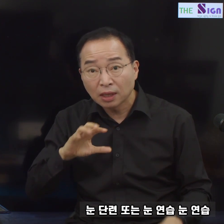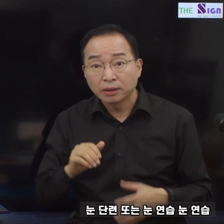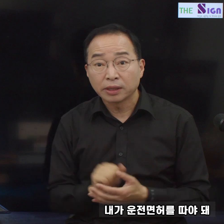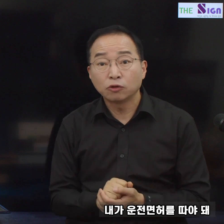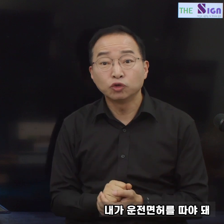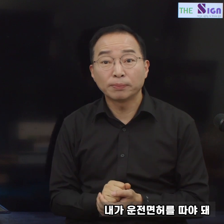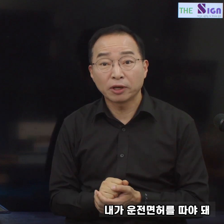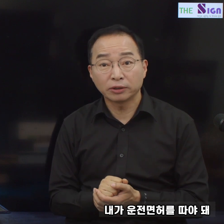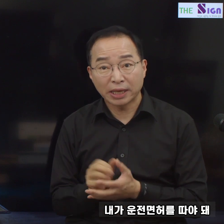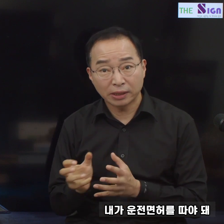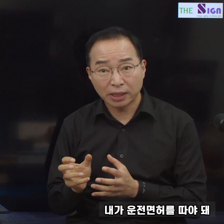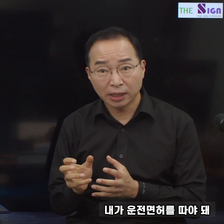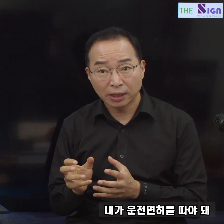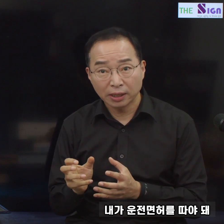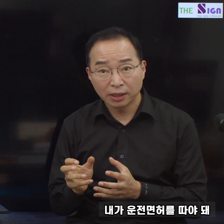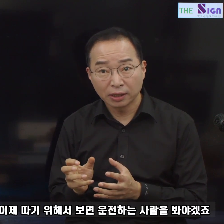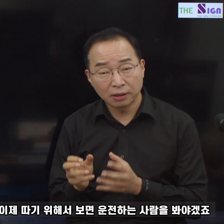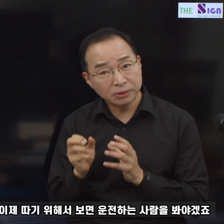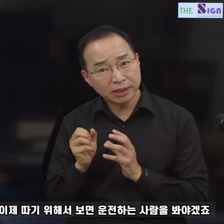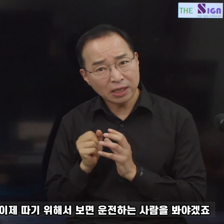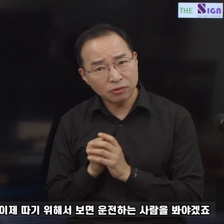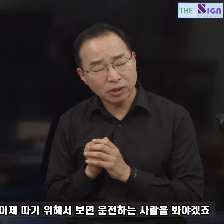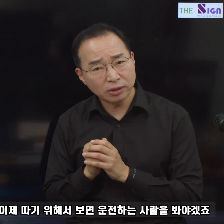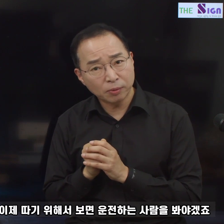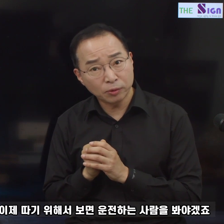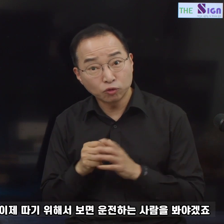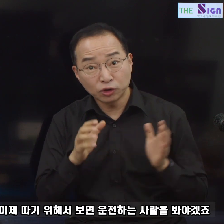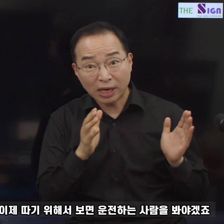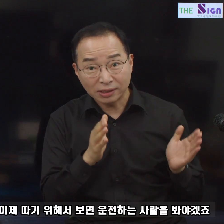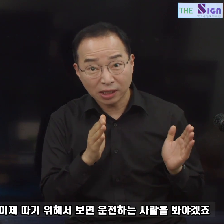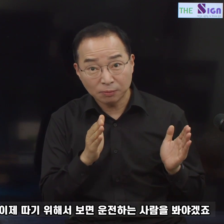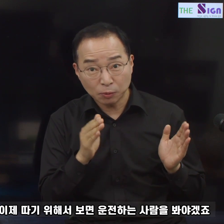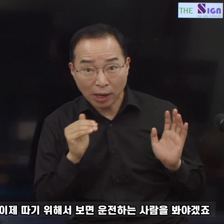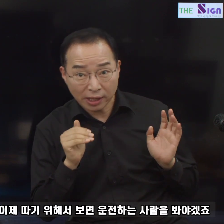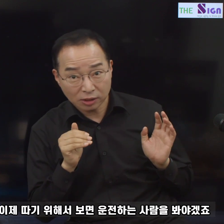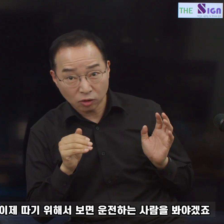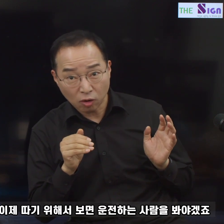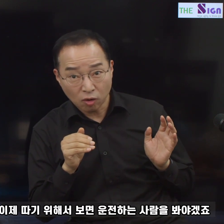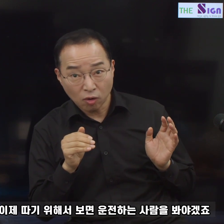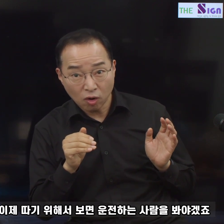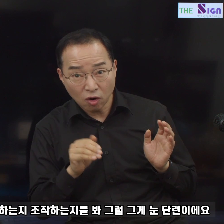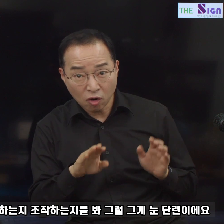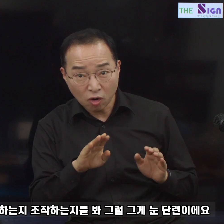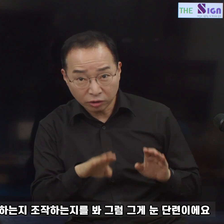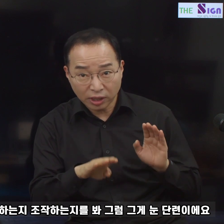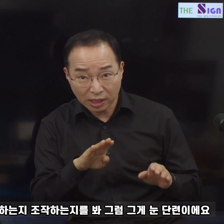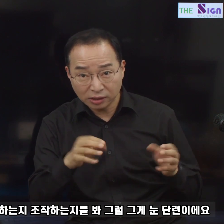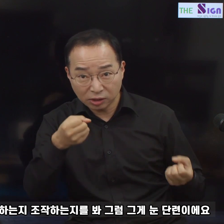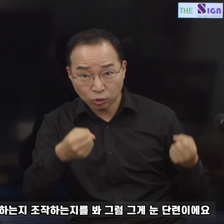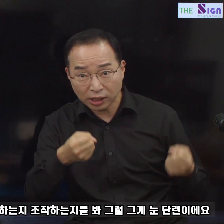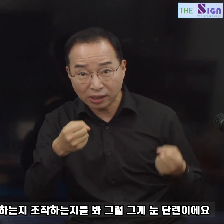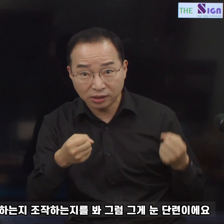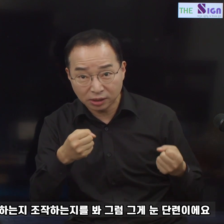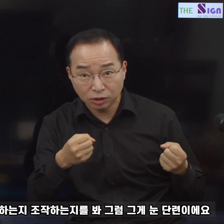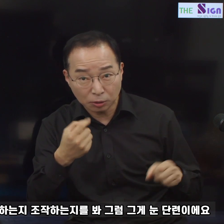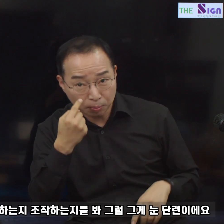내가 운전면허를 따야 돼. 그럼 이제 따기 위해서 보면 운전하는 사람 이제 봐야겠죠. 어떻게 하는지 조작하는지를 이제 봐.